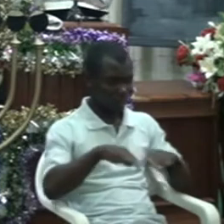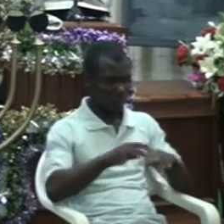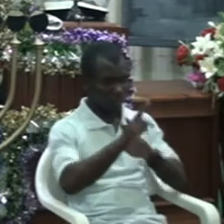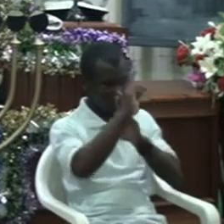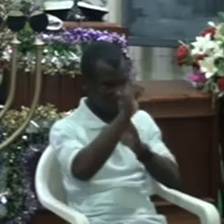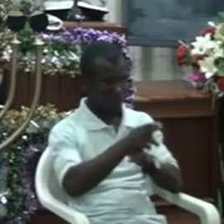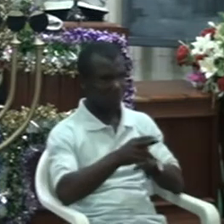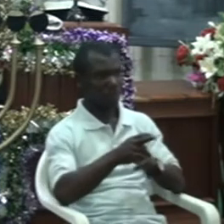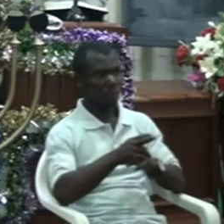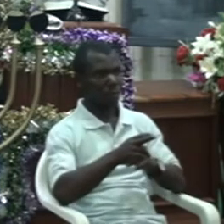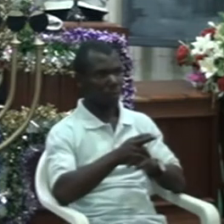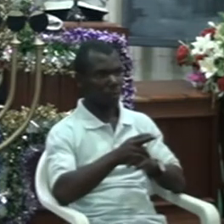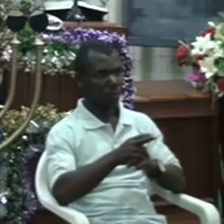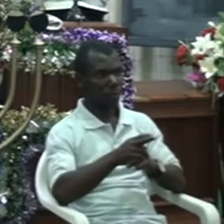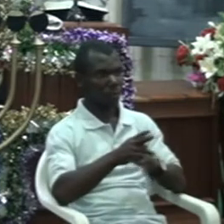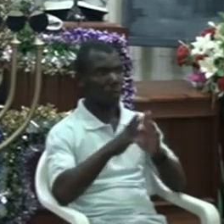honorer.